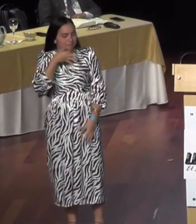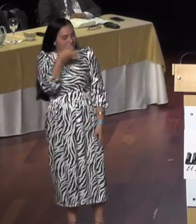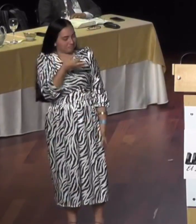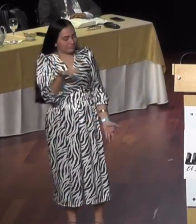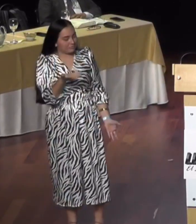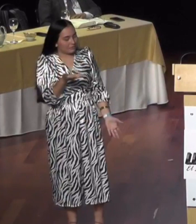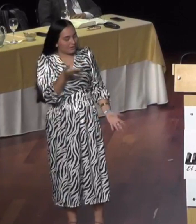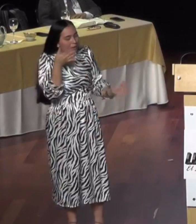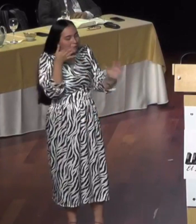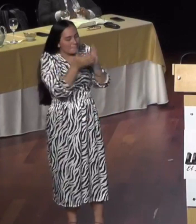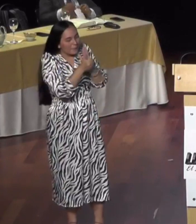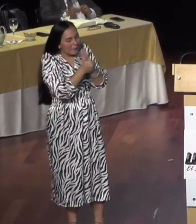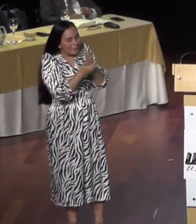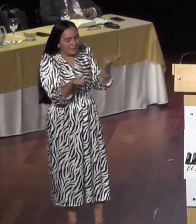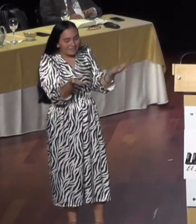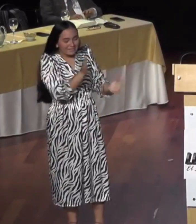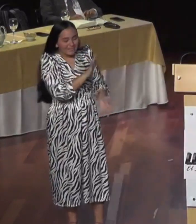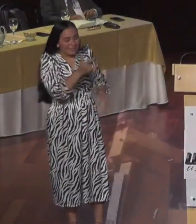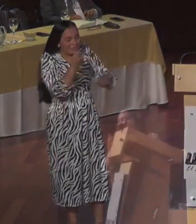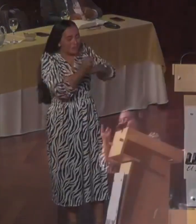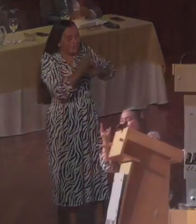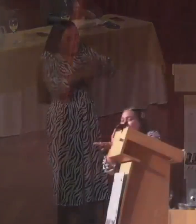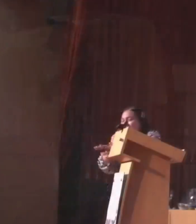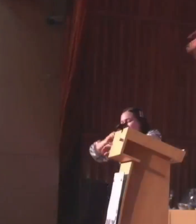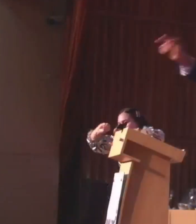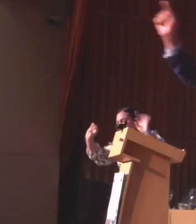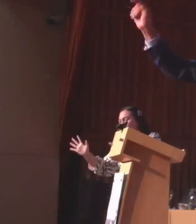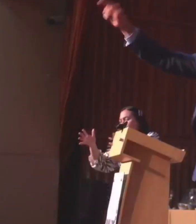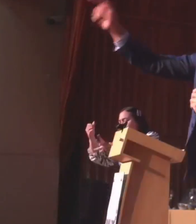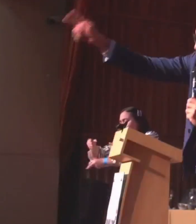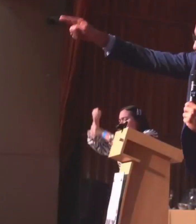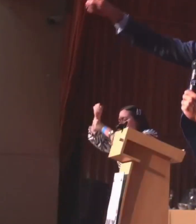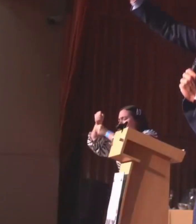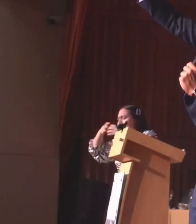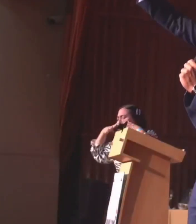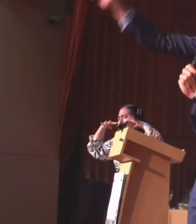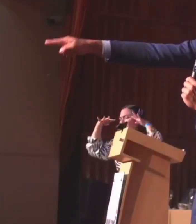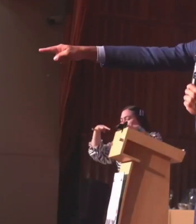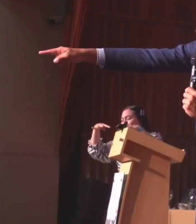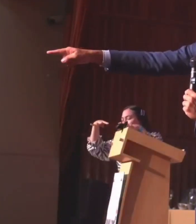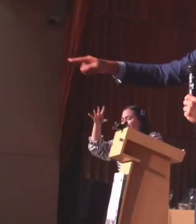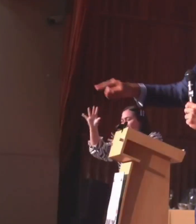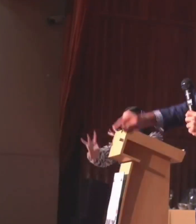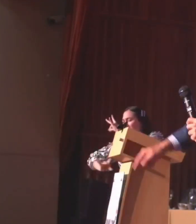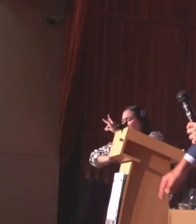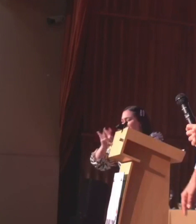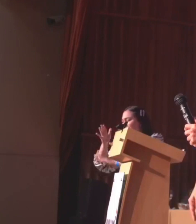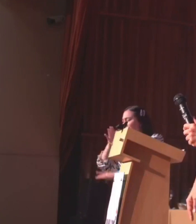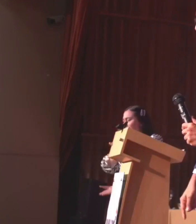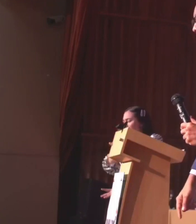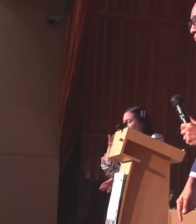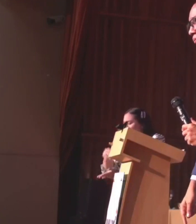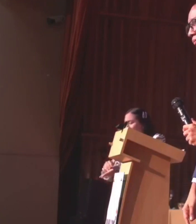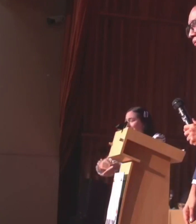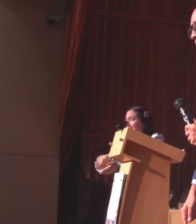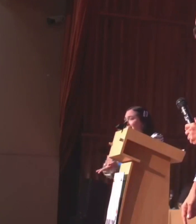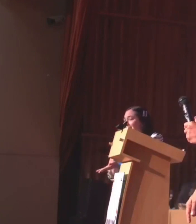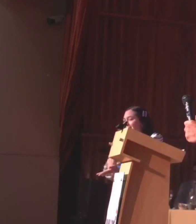a usar para mi gloria. Porque mi poder se perfecciona cuando tú eres débil.